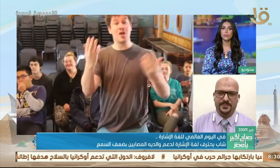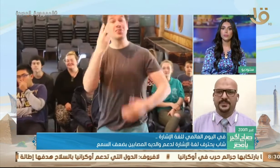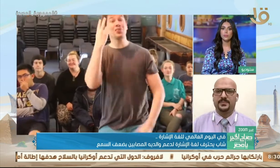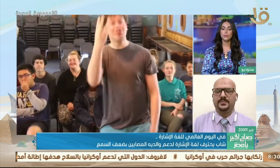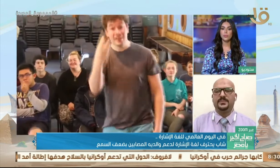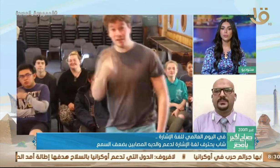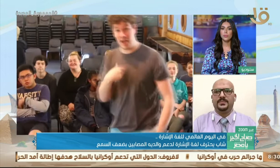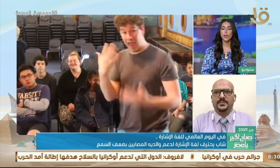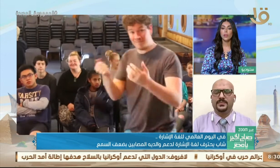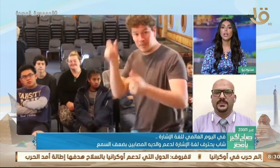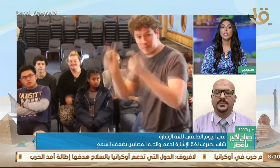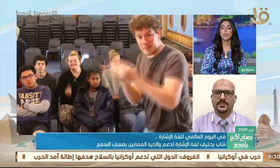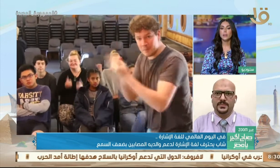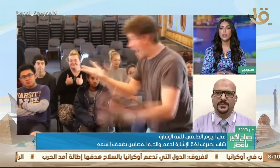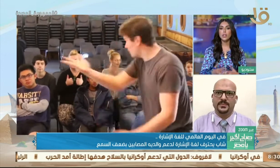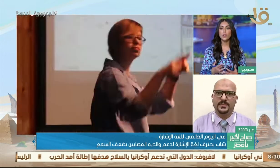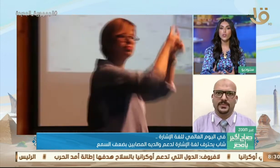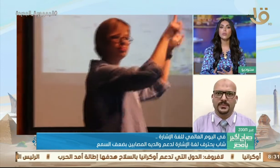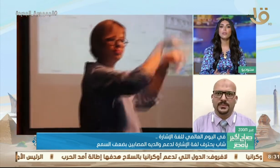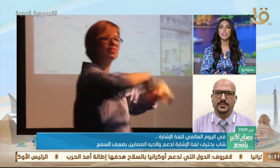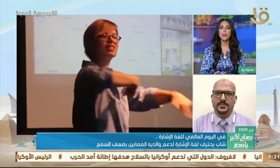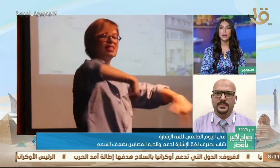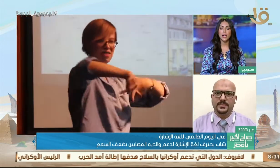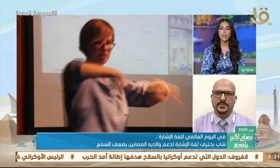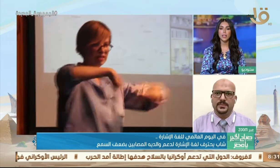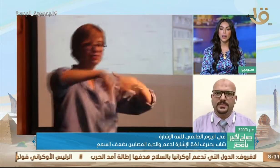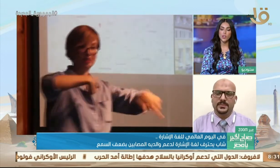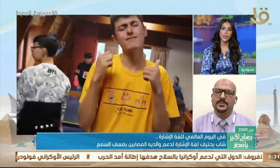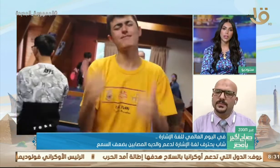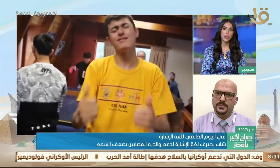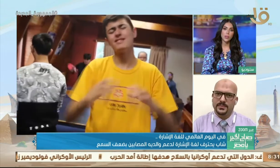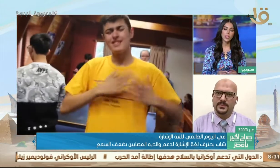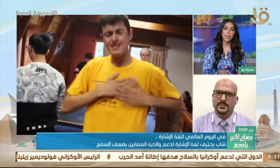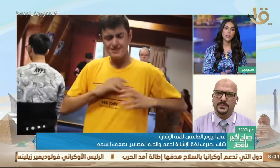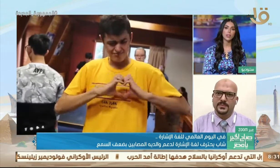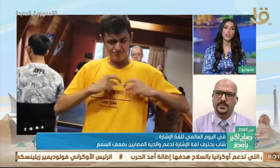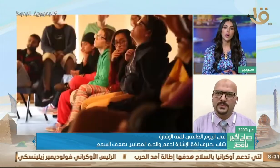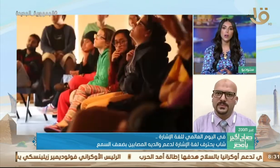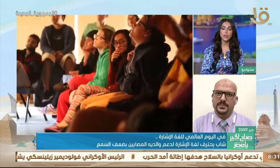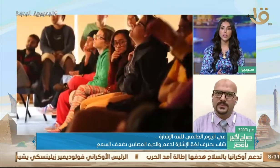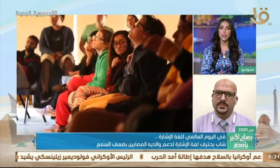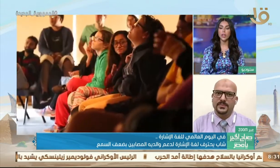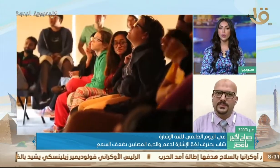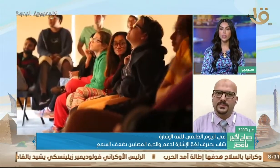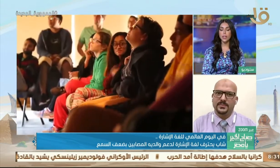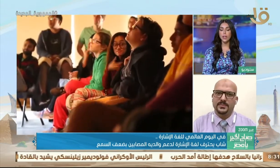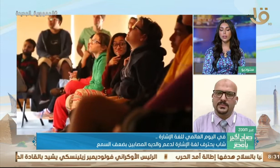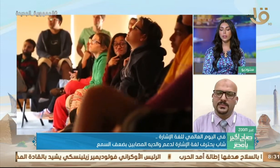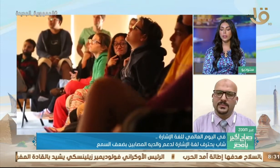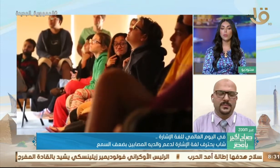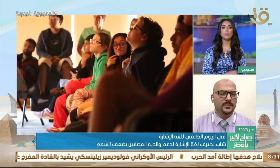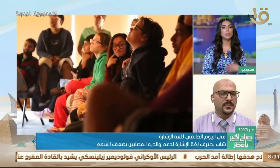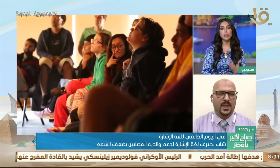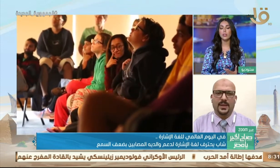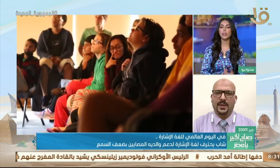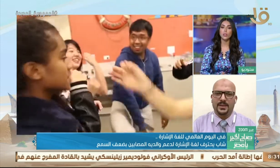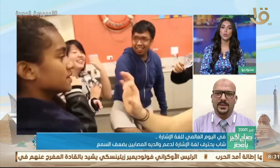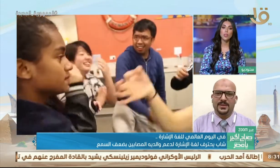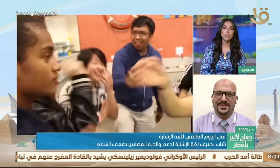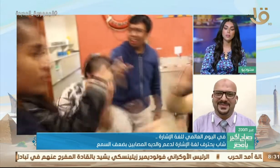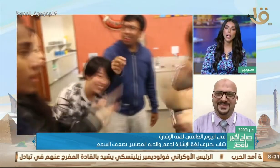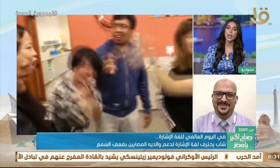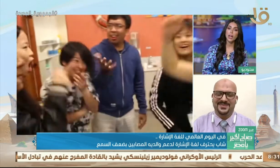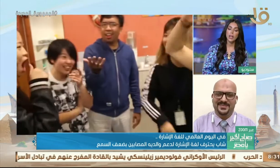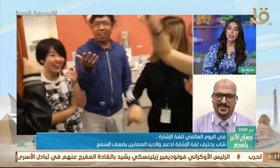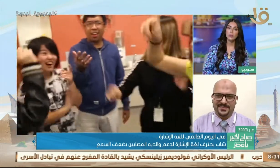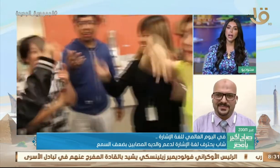الصحية. اوكي، طيب السوشيال ميديا بقى، يعني هل شايف ان هي وسيله للانتشار اكتر ليكوا؟ وازاي قدرت او بتقدر انك جدا